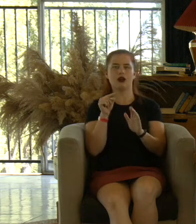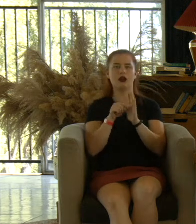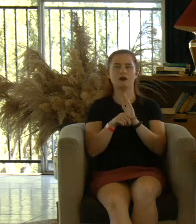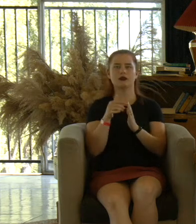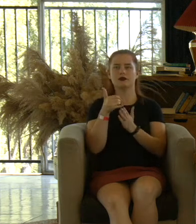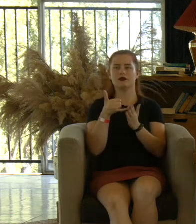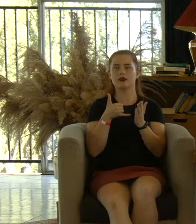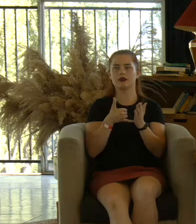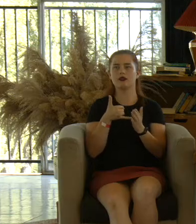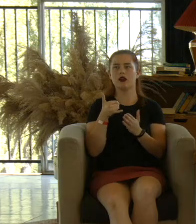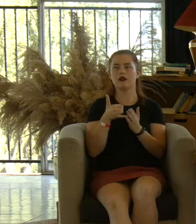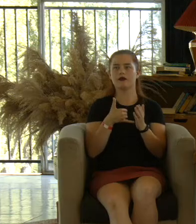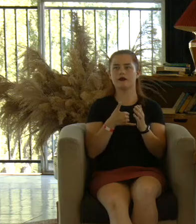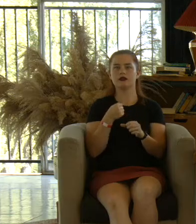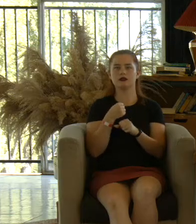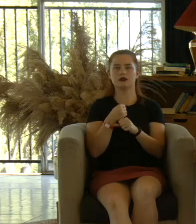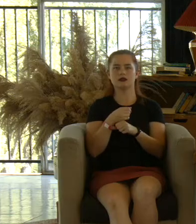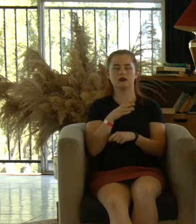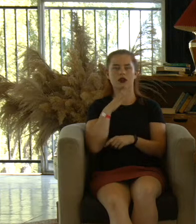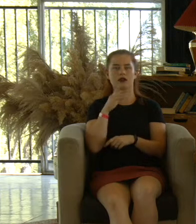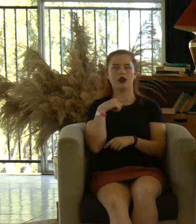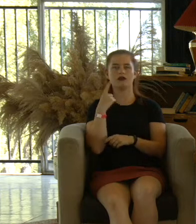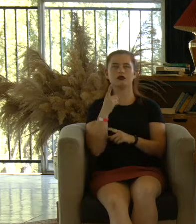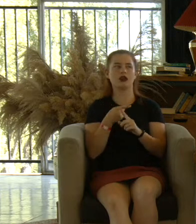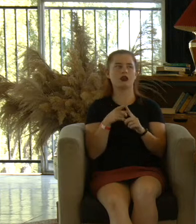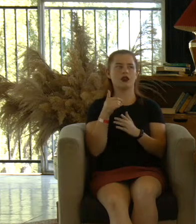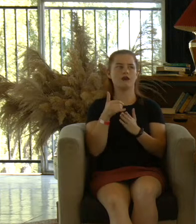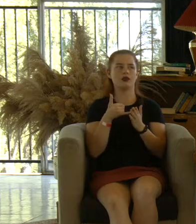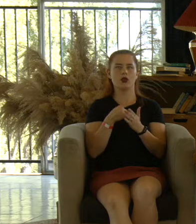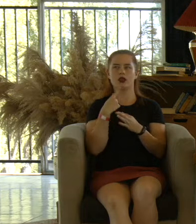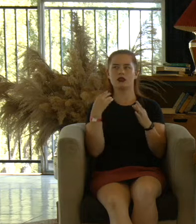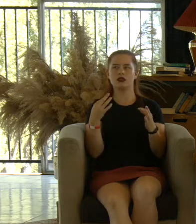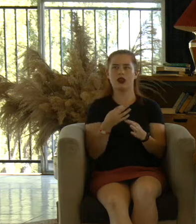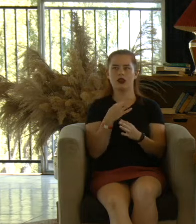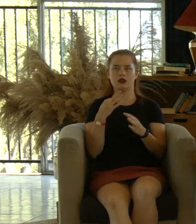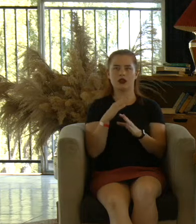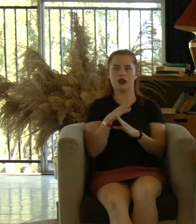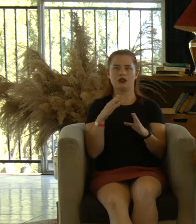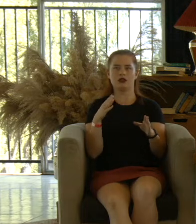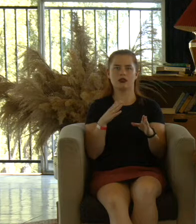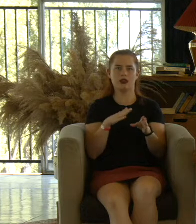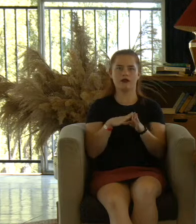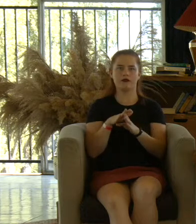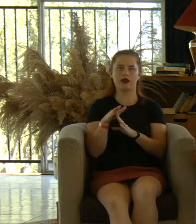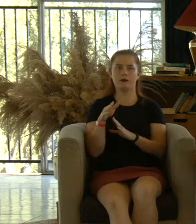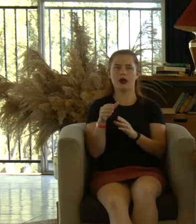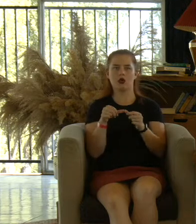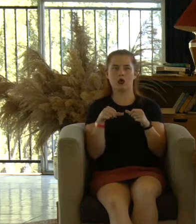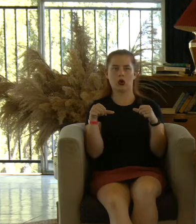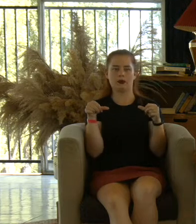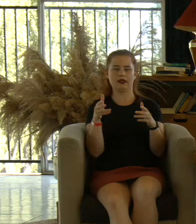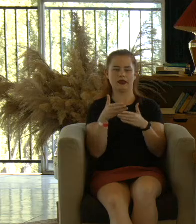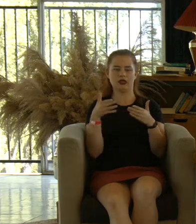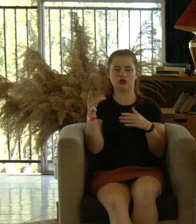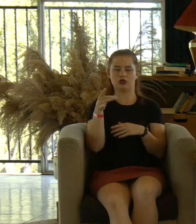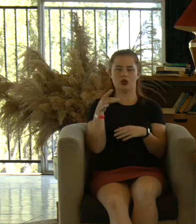винодел, девушка, говорит о том, что это вино никогда не пройдет комиссии в нашем регионе, потому что оно не соответствует всем их